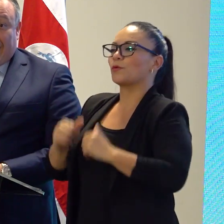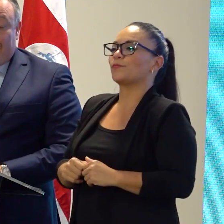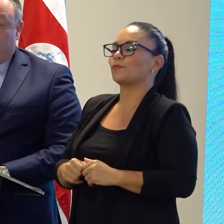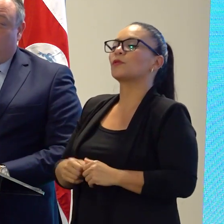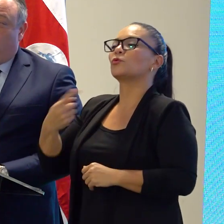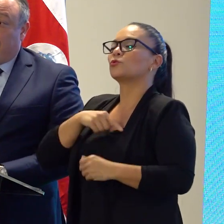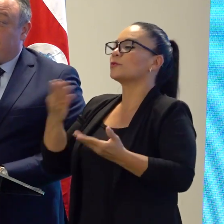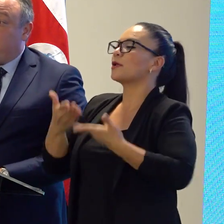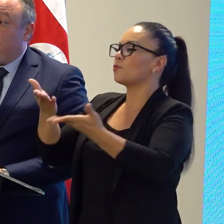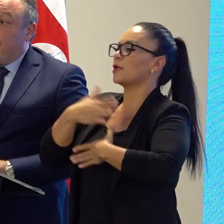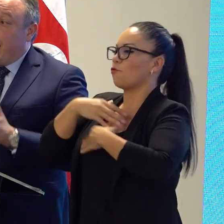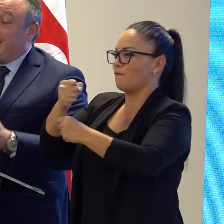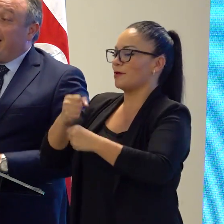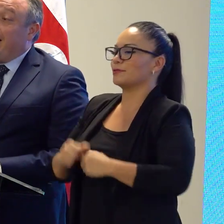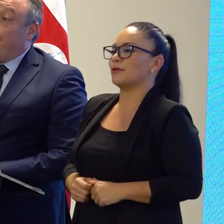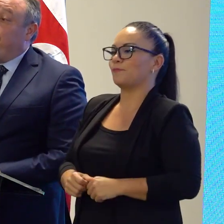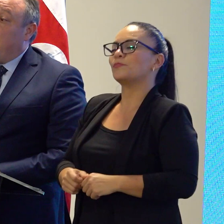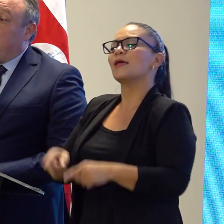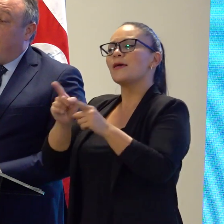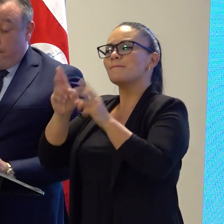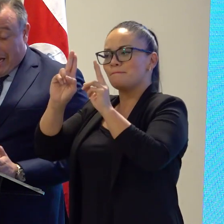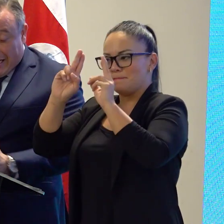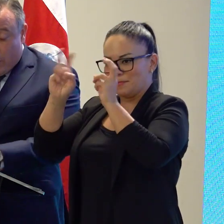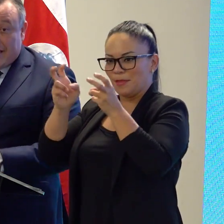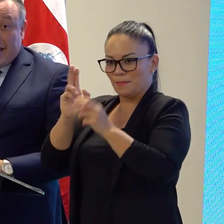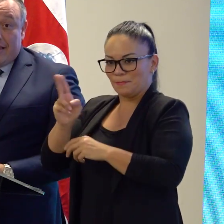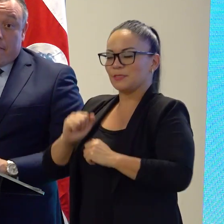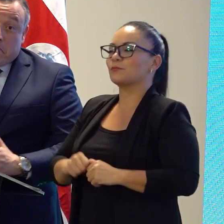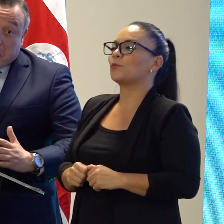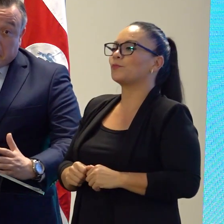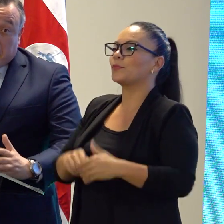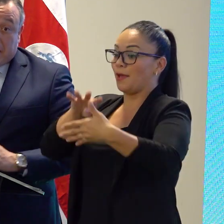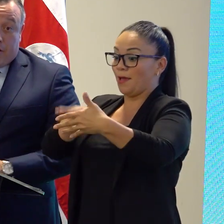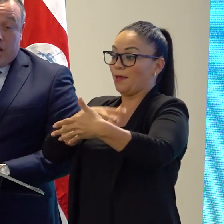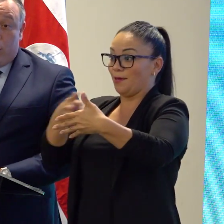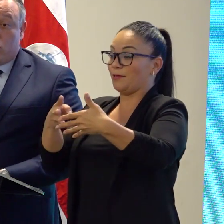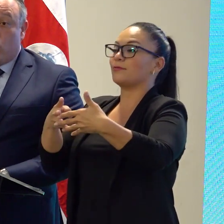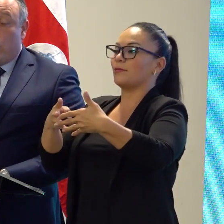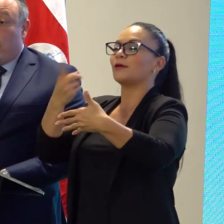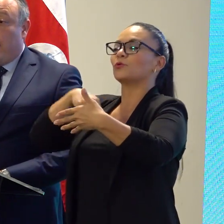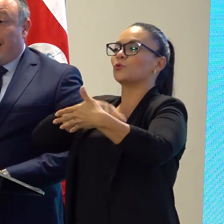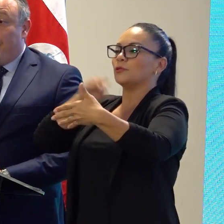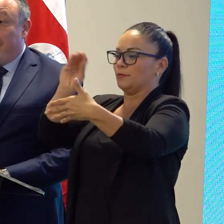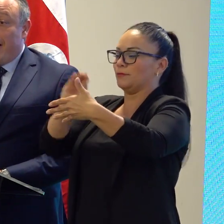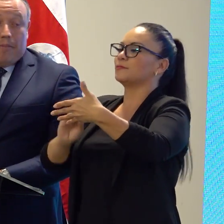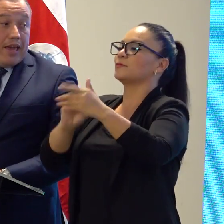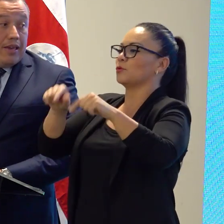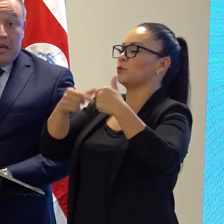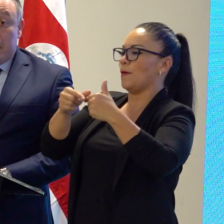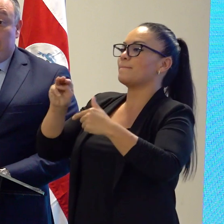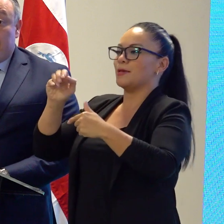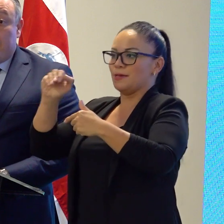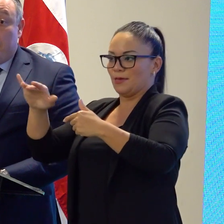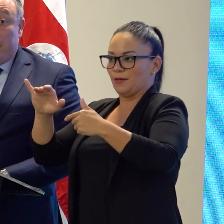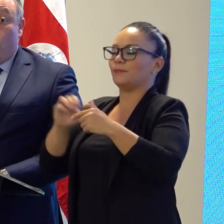a la y a la que le queremos dar confianza y en esa línea en paralelo a esa agenda que desarrolla la cámara y el